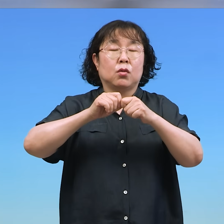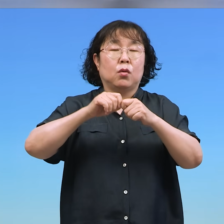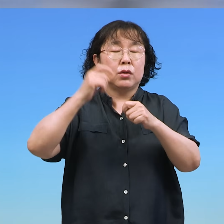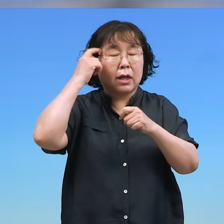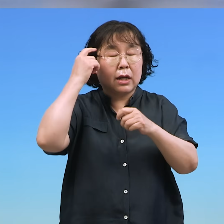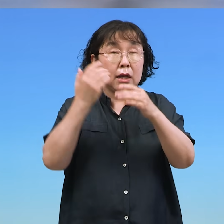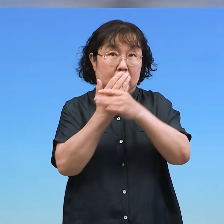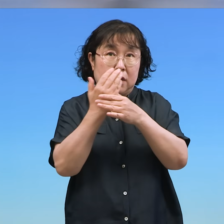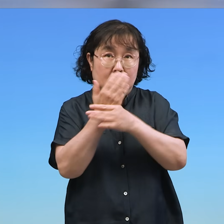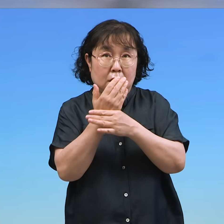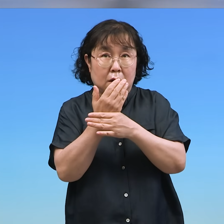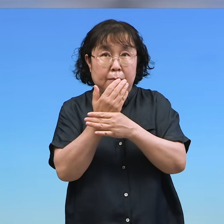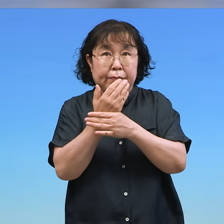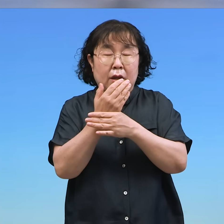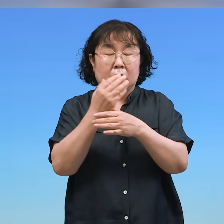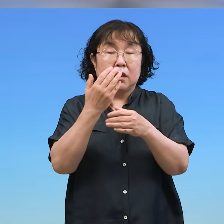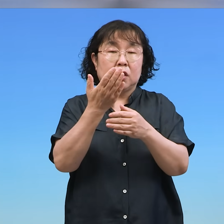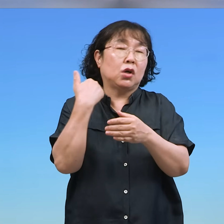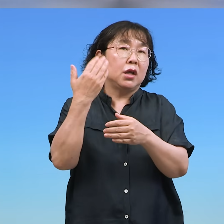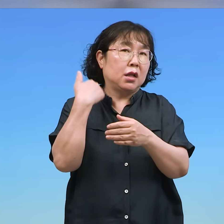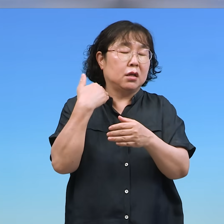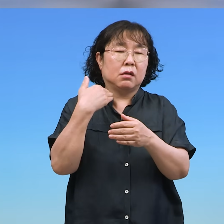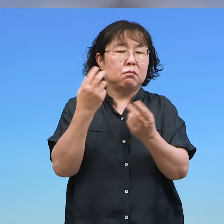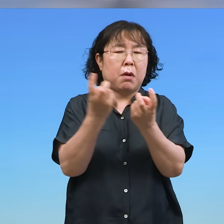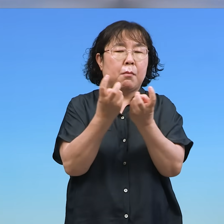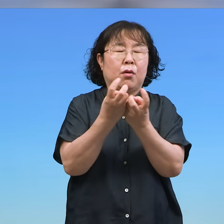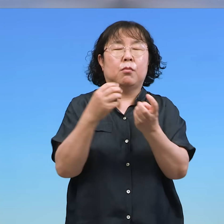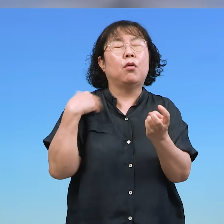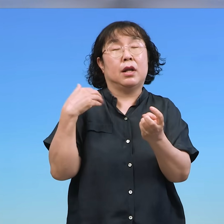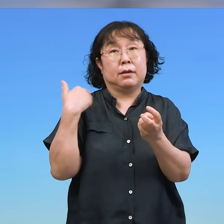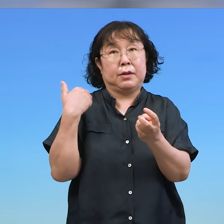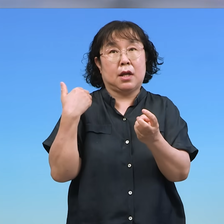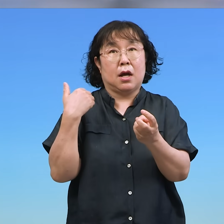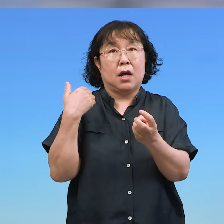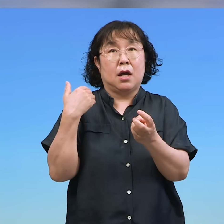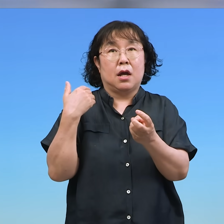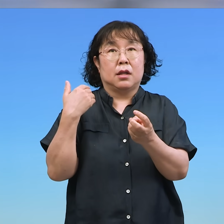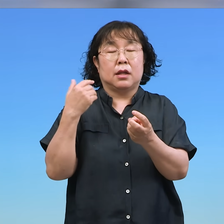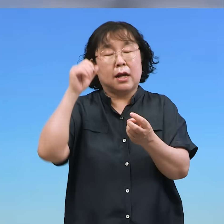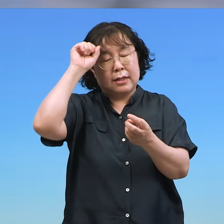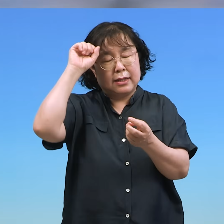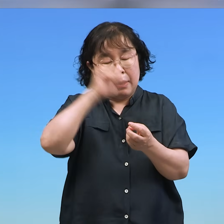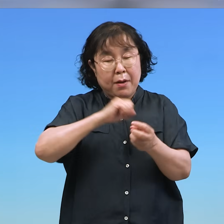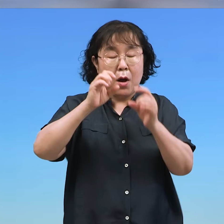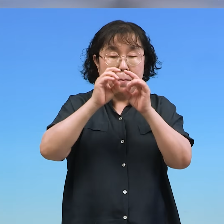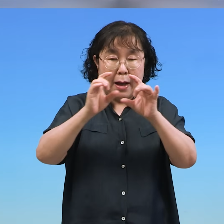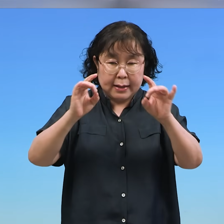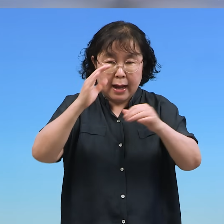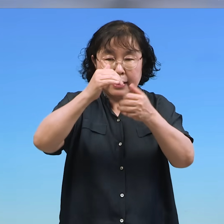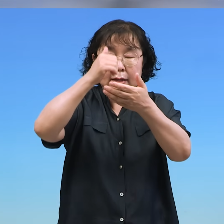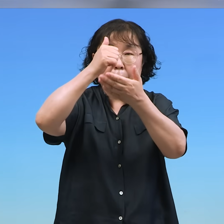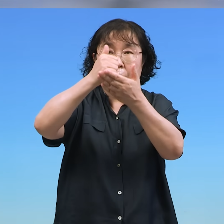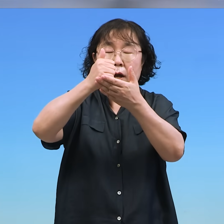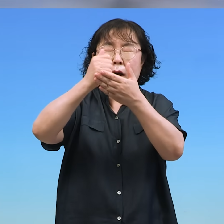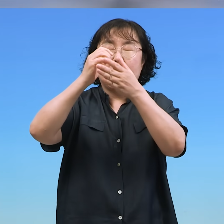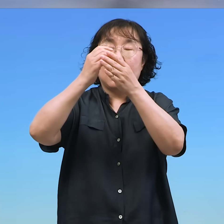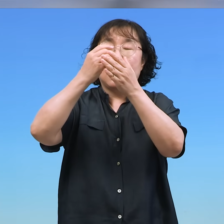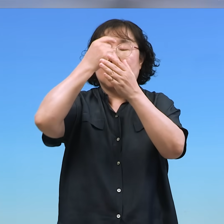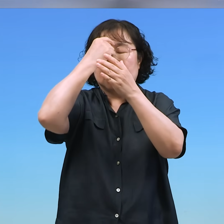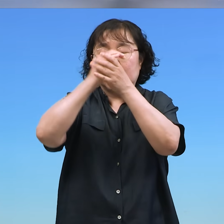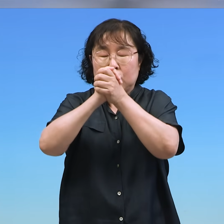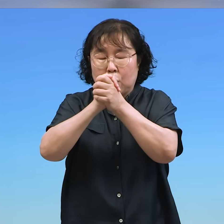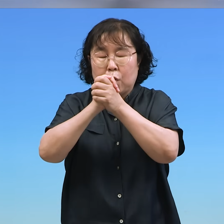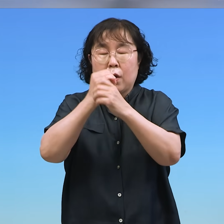대로 새벽마다 하나님 앞에 은혜를 구하면서 왔었는데, 참 하나님께서 너무너무 감사하게도 글자